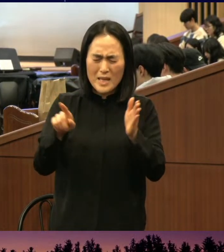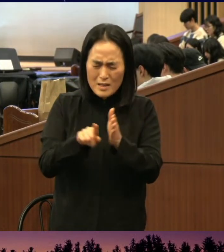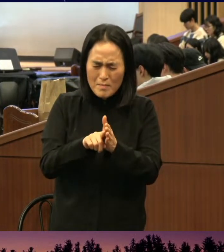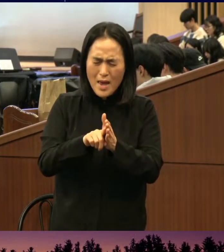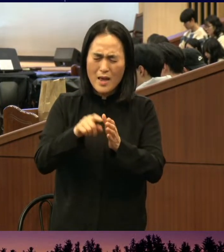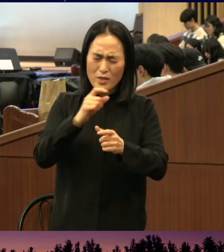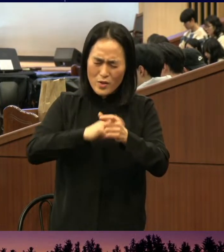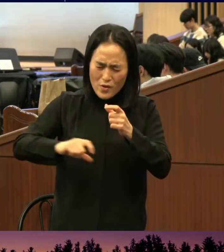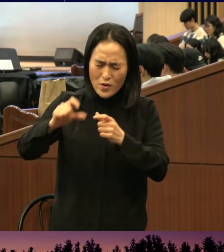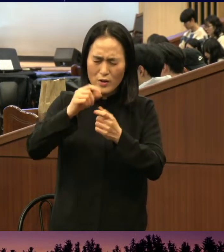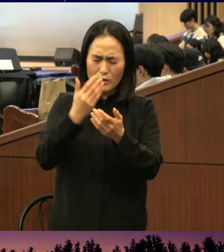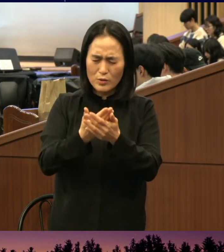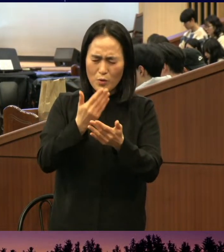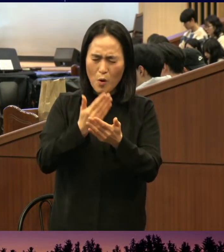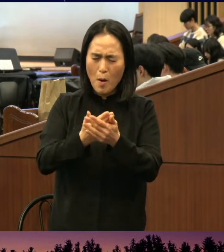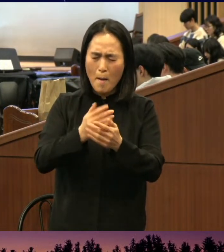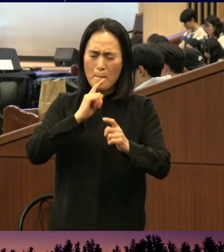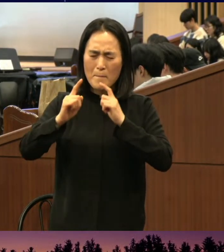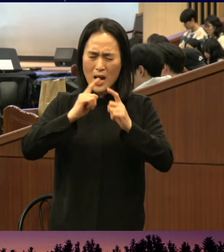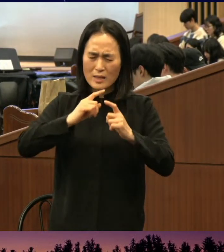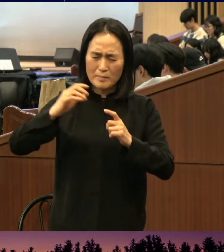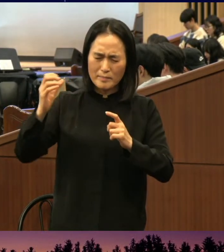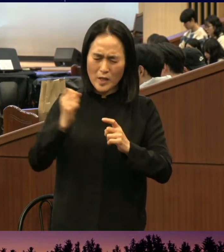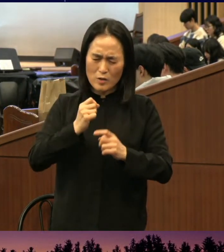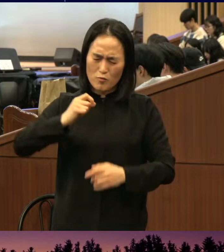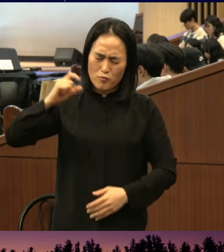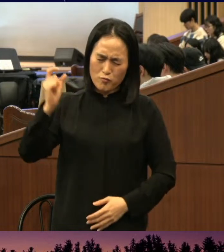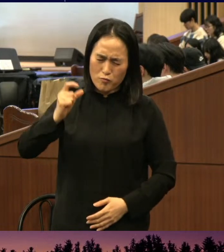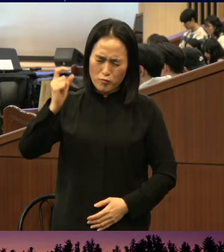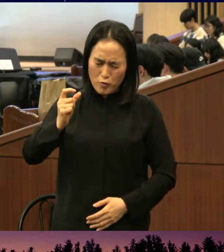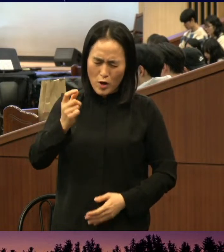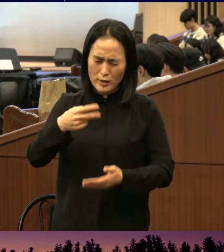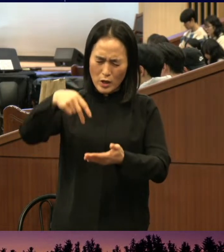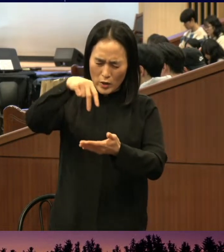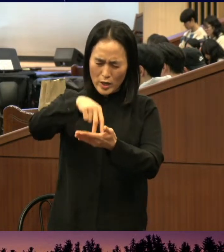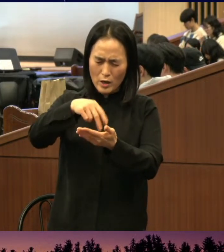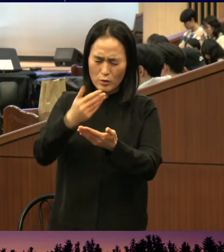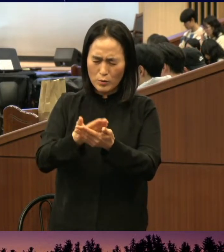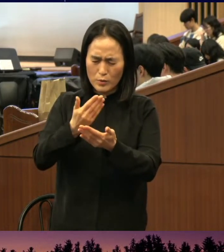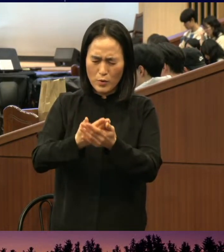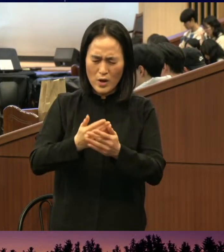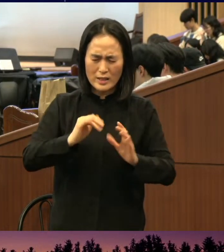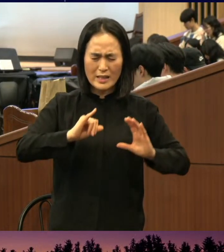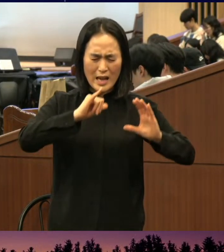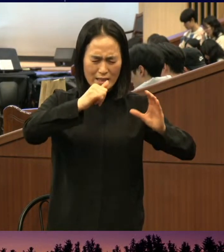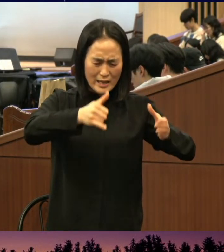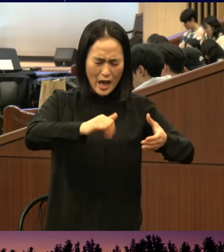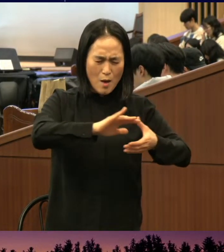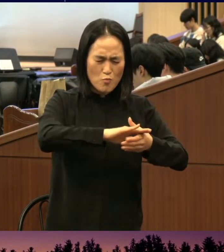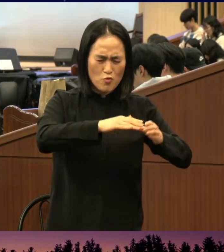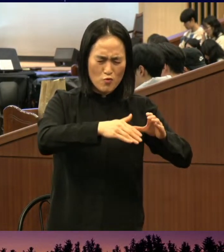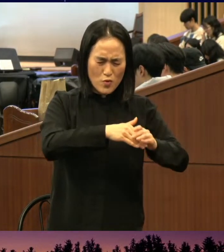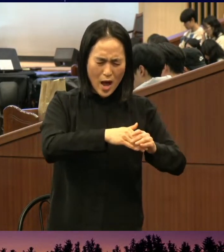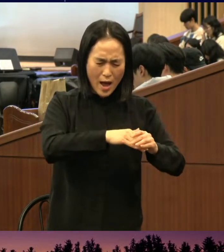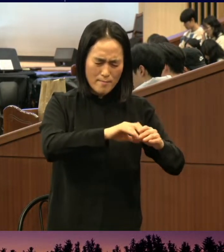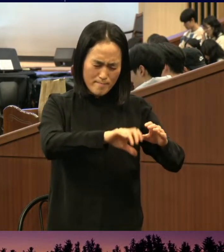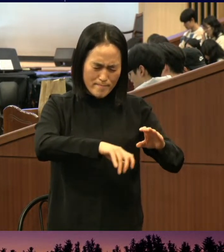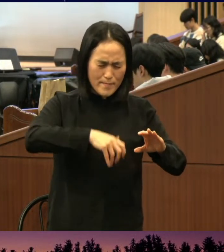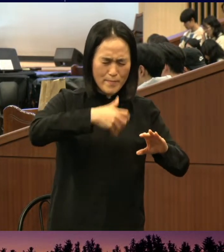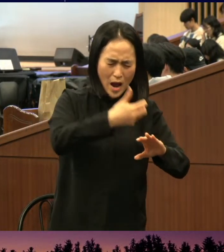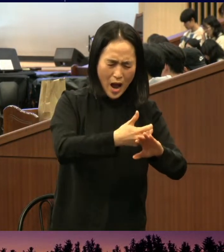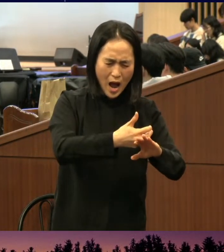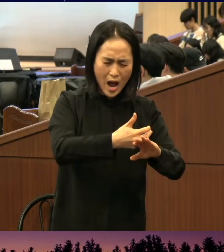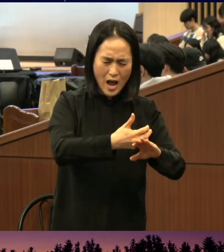주시고 말씀으로 더욱더 굳건히 서게 하여 주셔서 이 세상의 문화 속에 들어가 문화를 변혁시키는 하나님의 사람들이 될 수